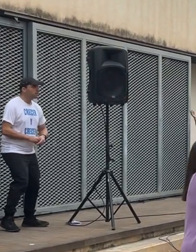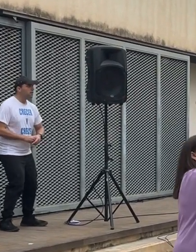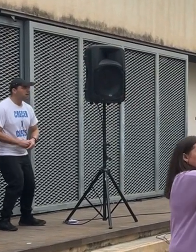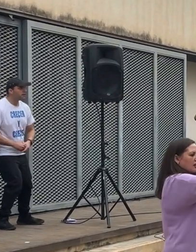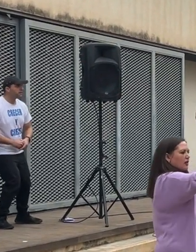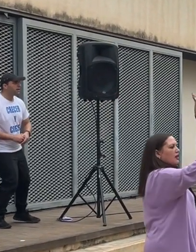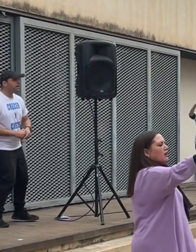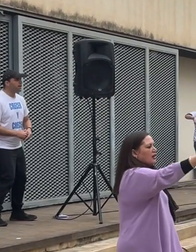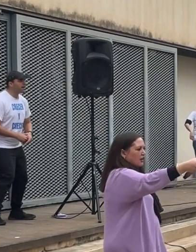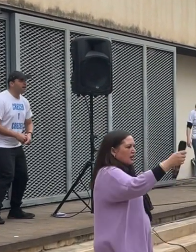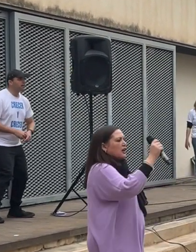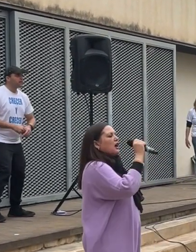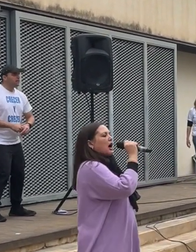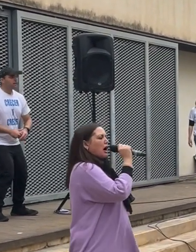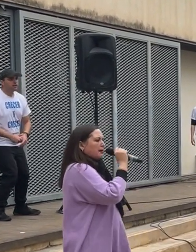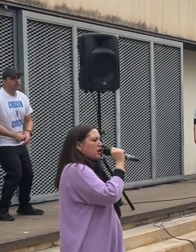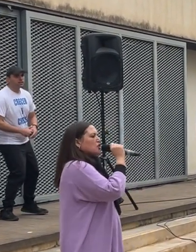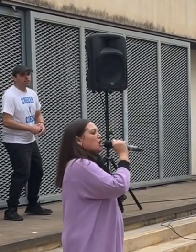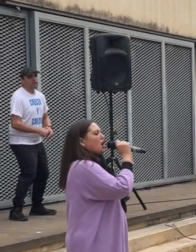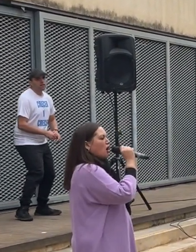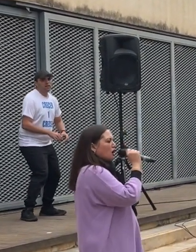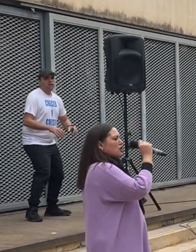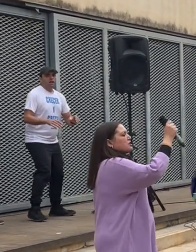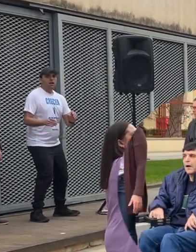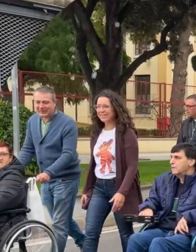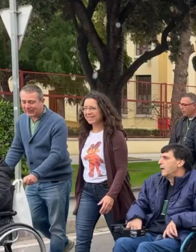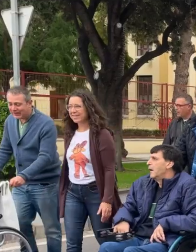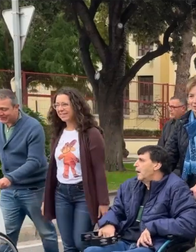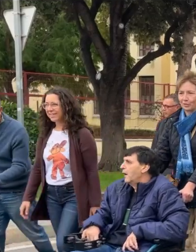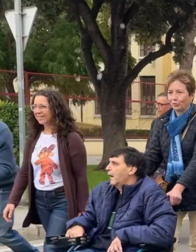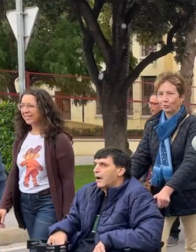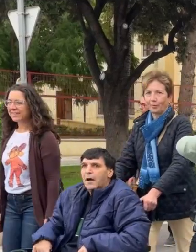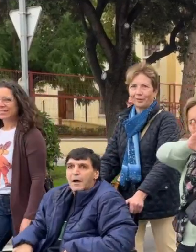ojos, empodérate. Abre los ojos.